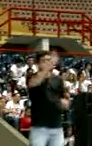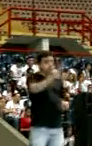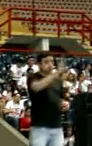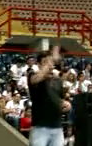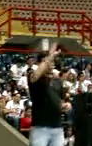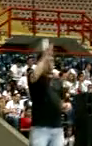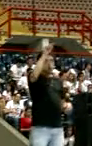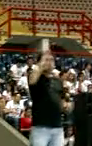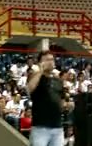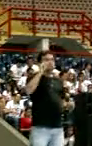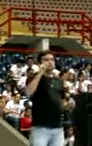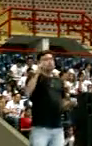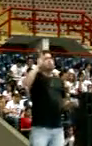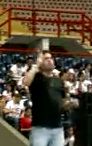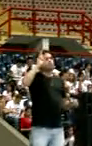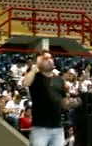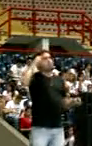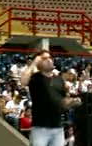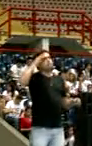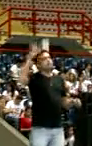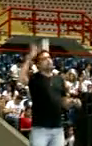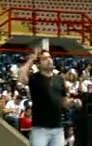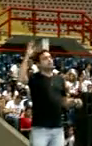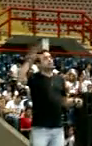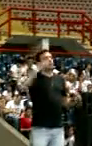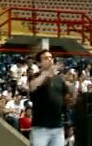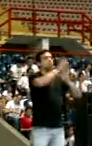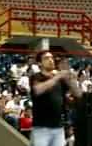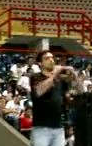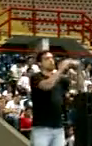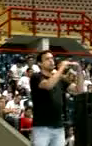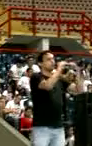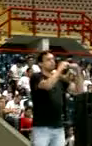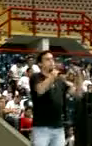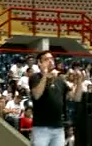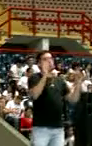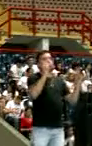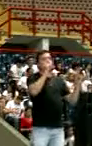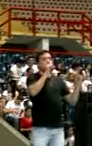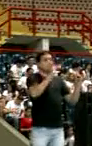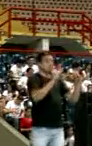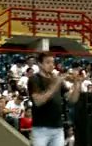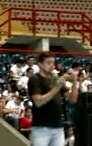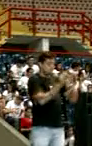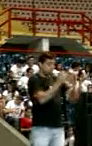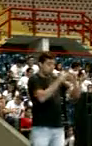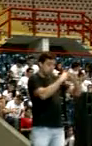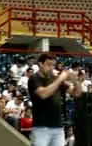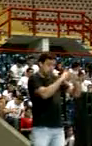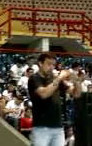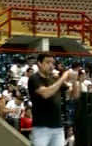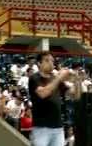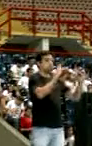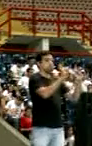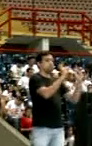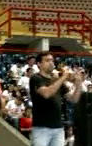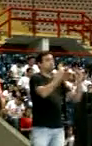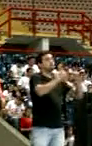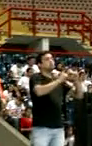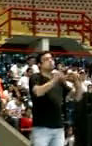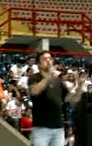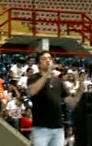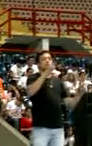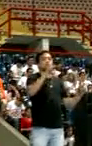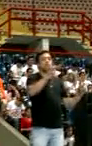Europa. Aí você está pensando que é comunismo. E é a Idade Média, formando as cidades. Por que, que